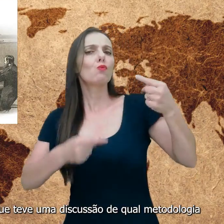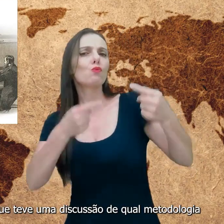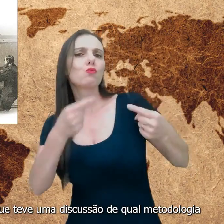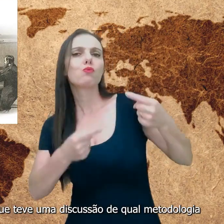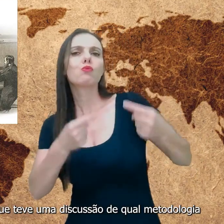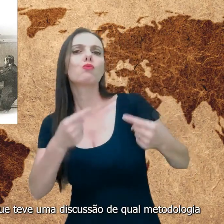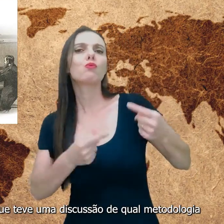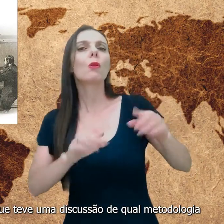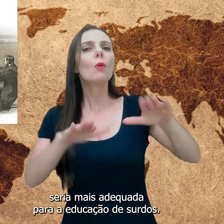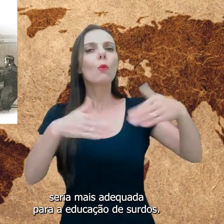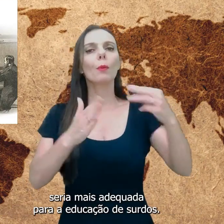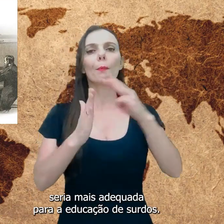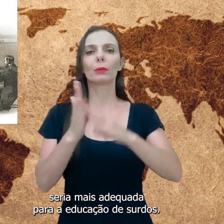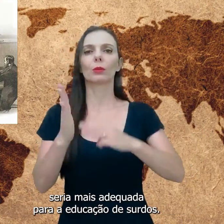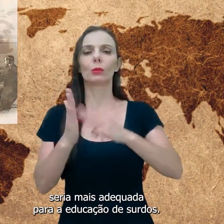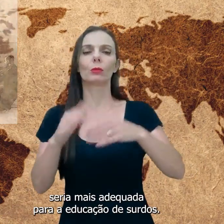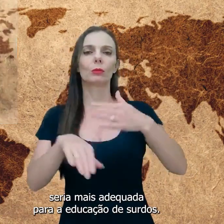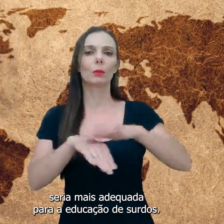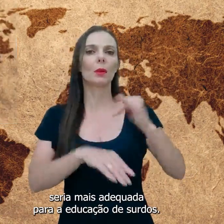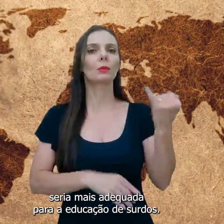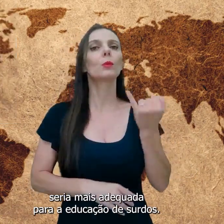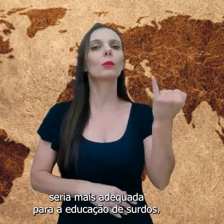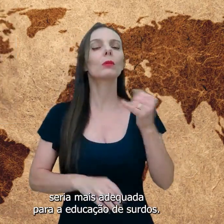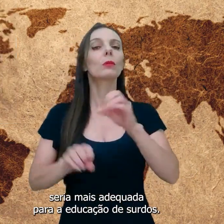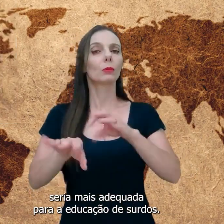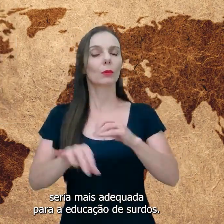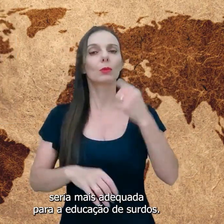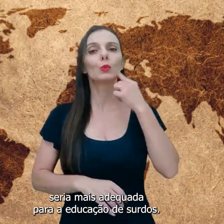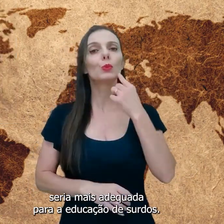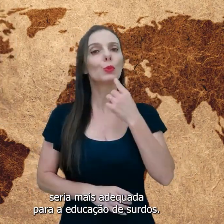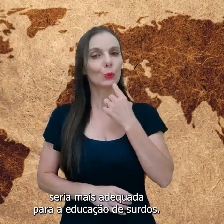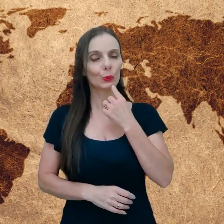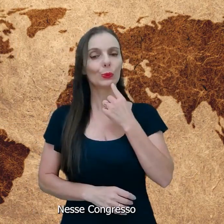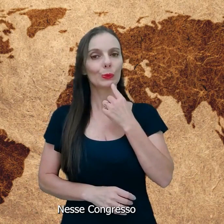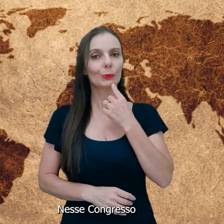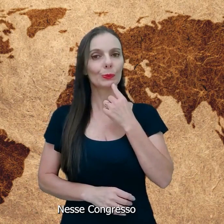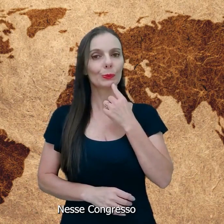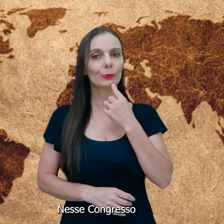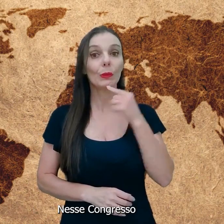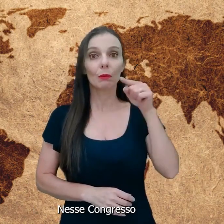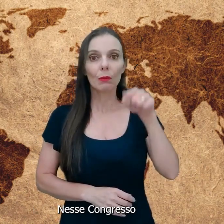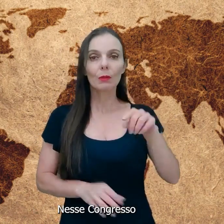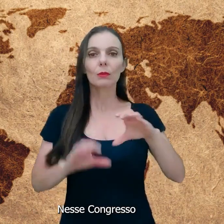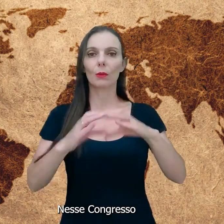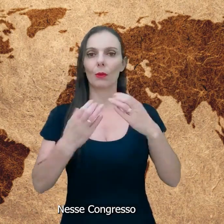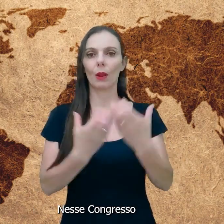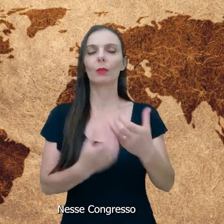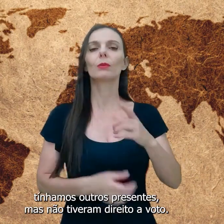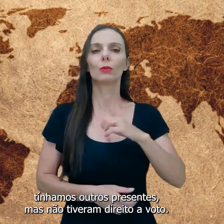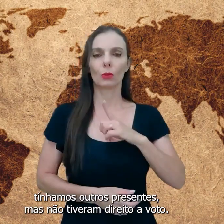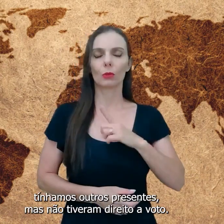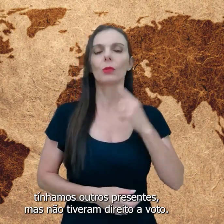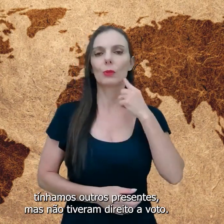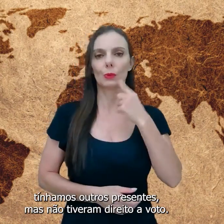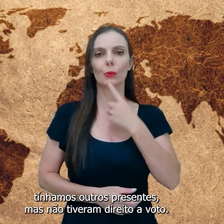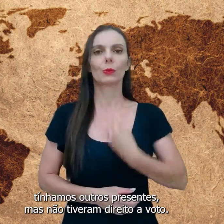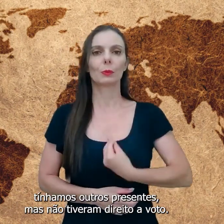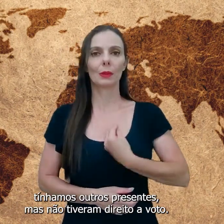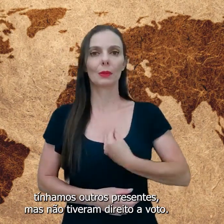de qual metodologia seria mais adequada para a educação de surdos. Nesse congresso, tinham surdos presentes, mas não